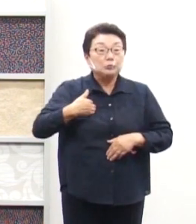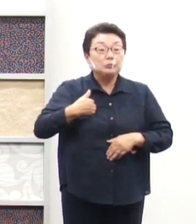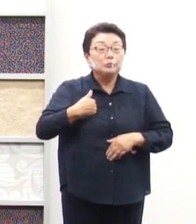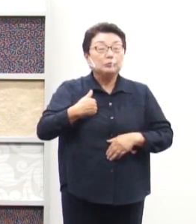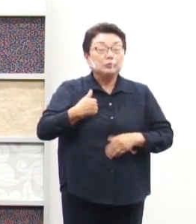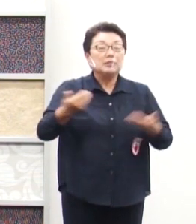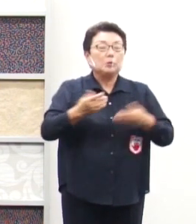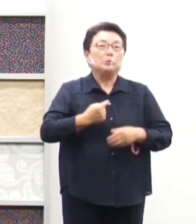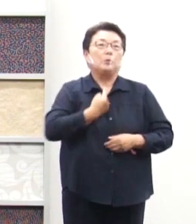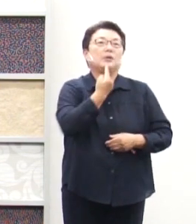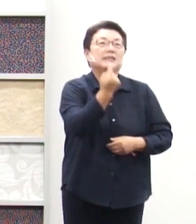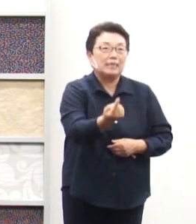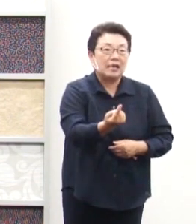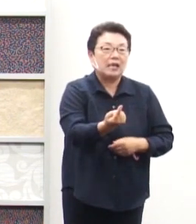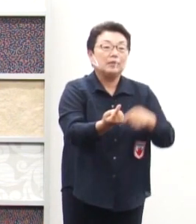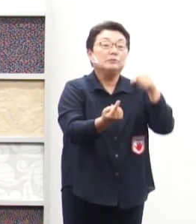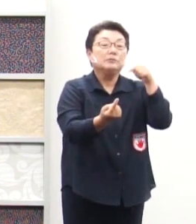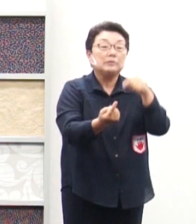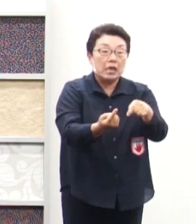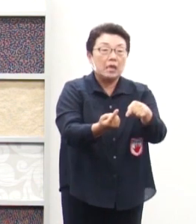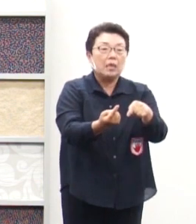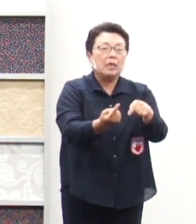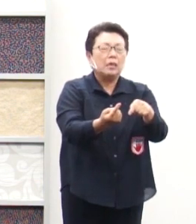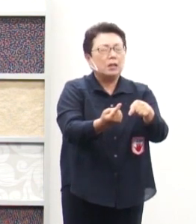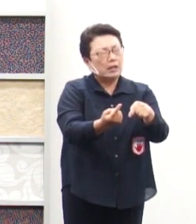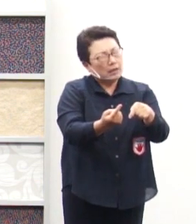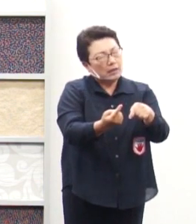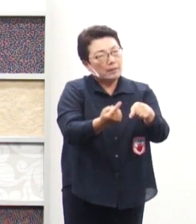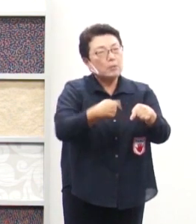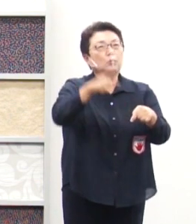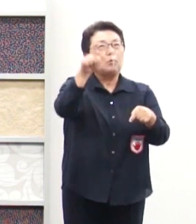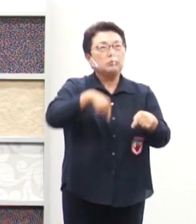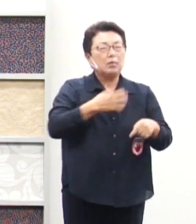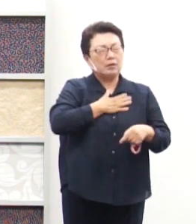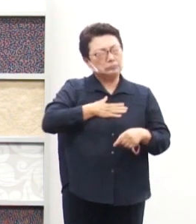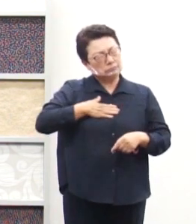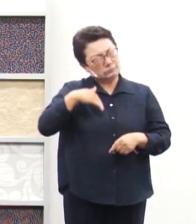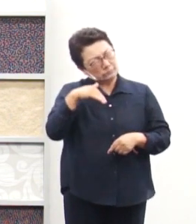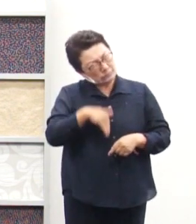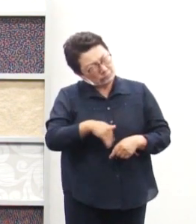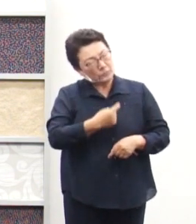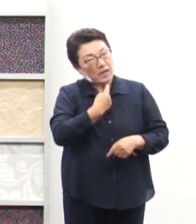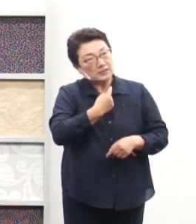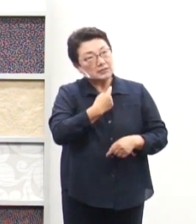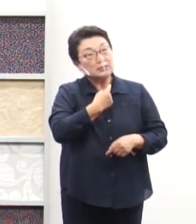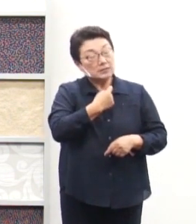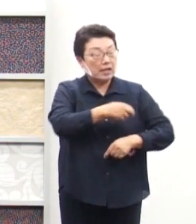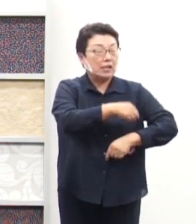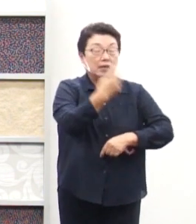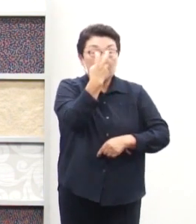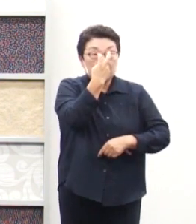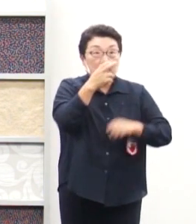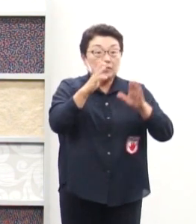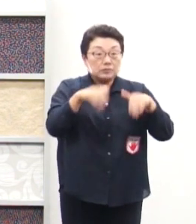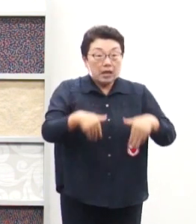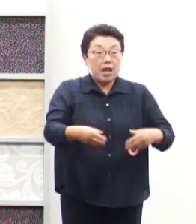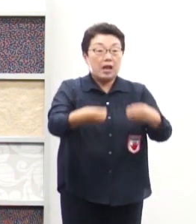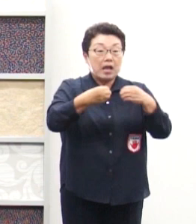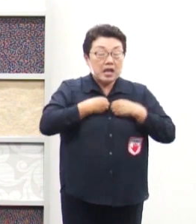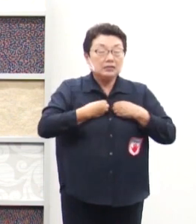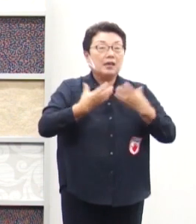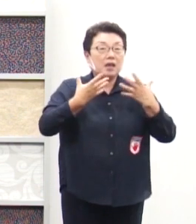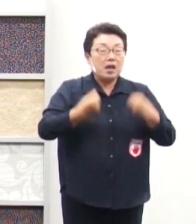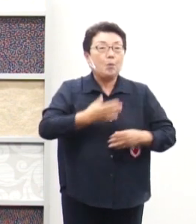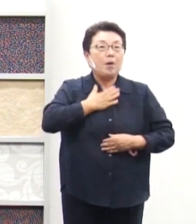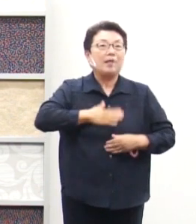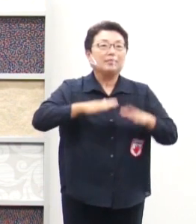て、そしてしばらくするとまた具合が悪くなって検査をすると、感染をしていたというのが分